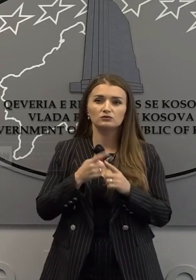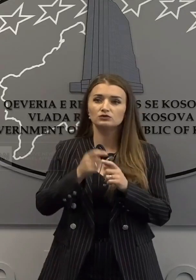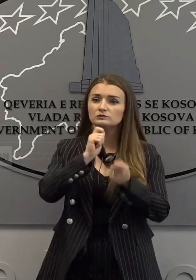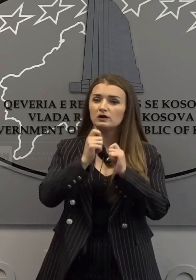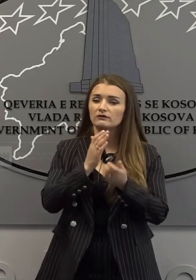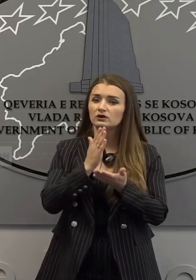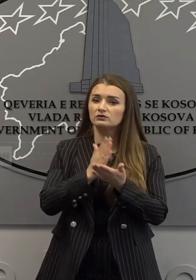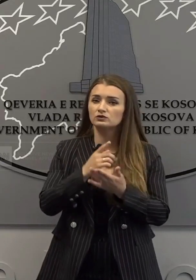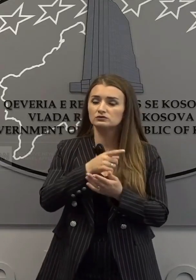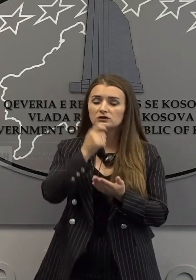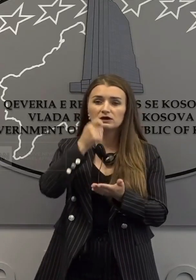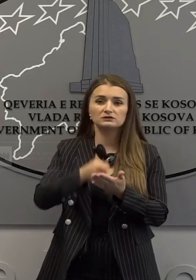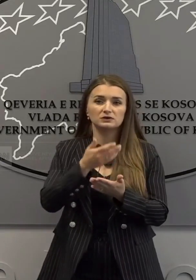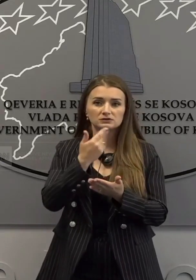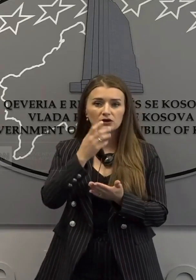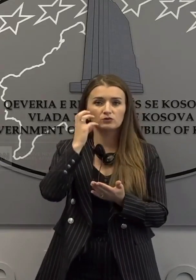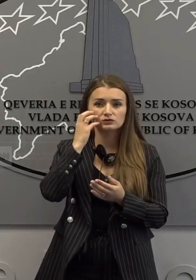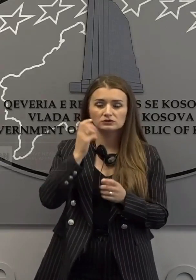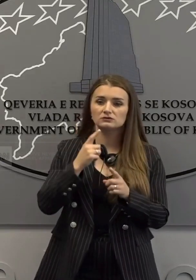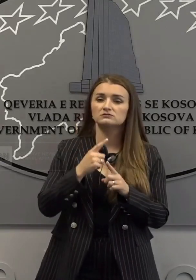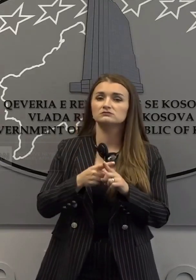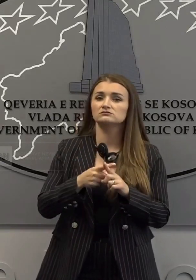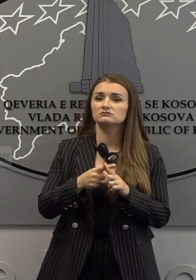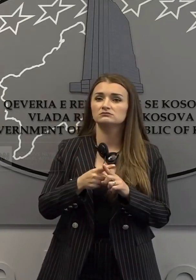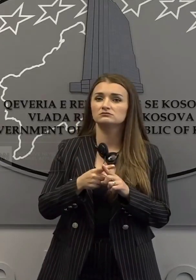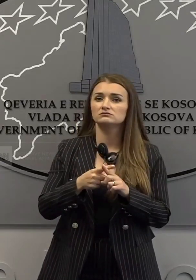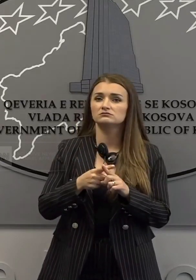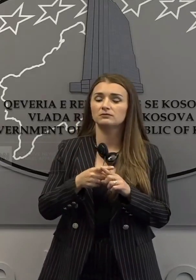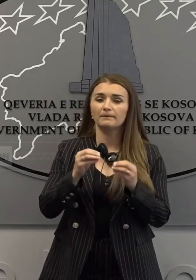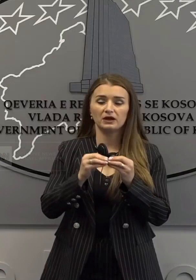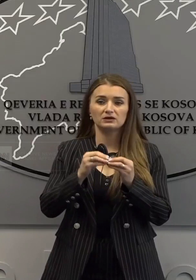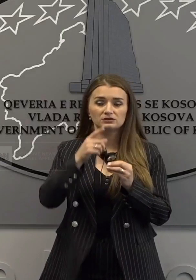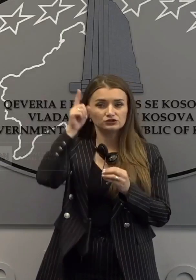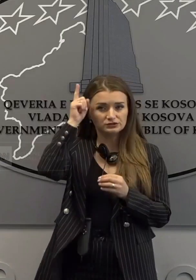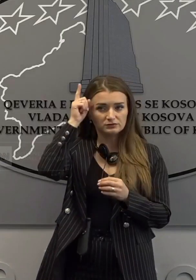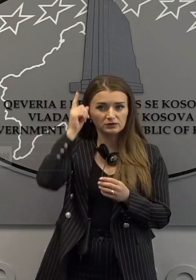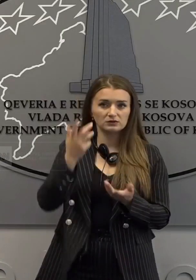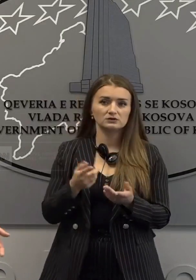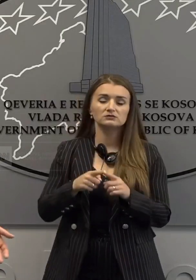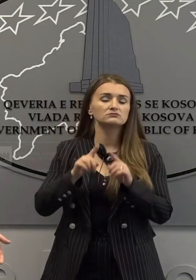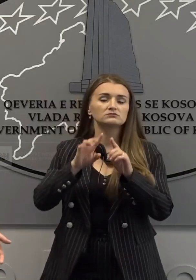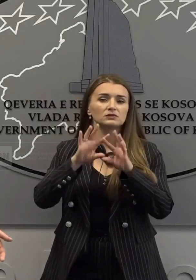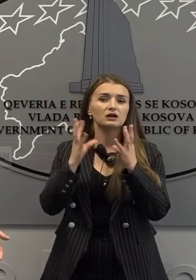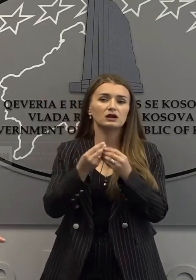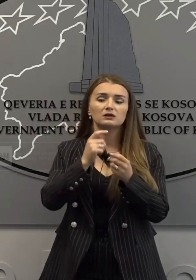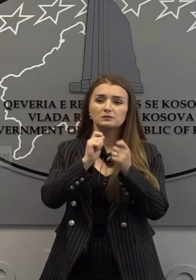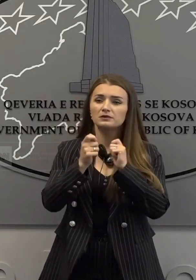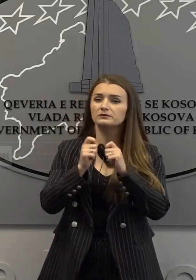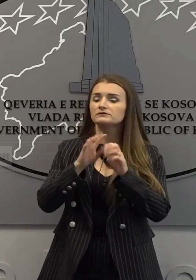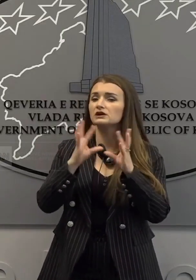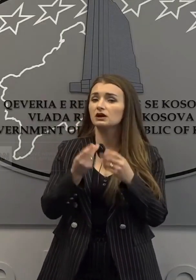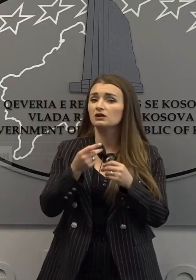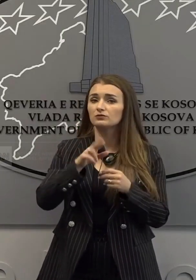në Bruksel edhe në Berlin. Është shkel edhe marrëveshjet e procesit Berlinit, edhe marrëveshjet për normalizim në Bruksel, prandaj edhe duket që